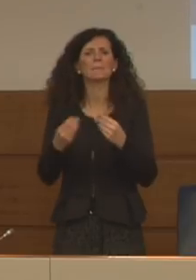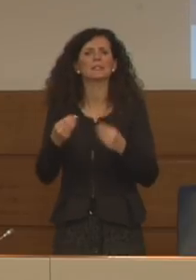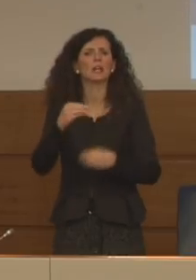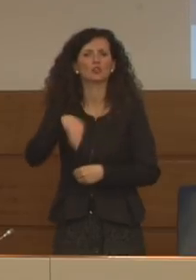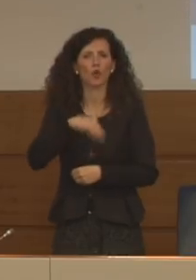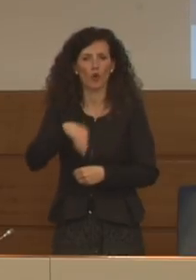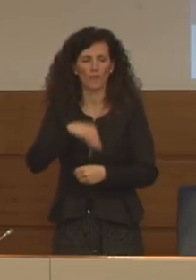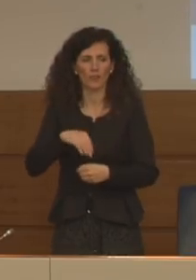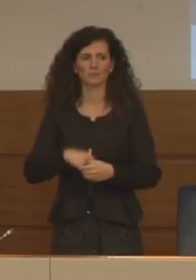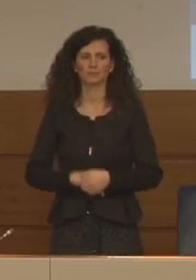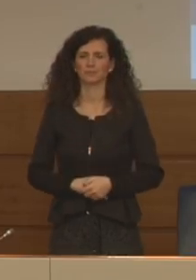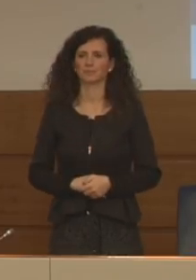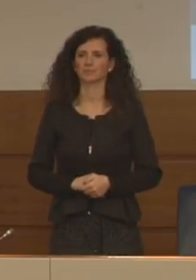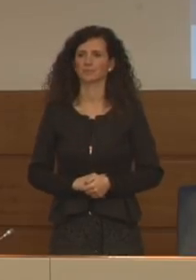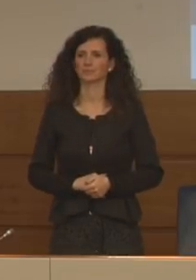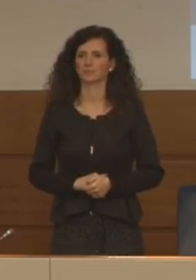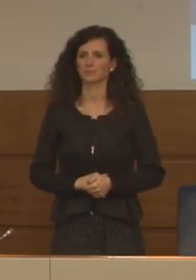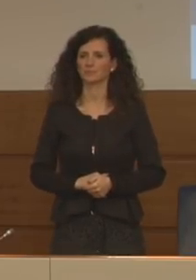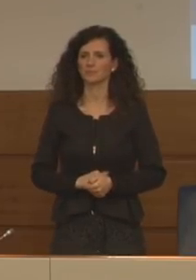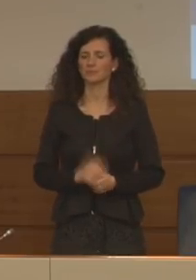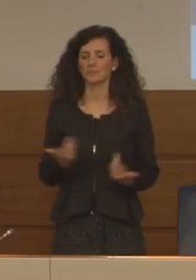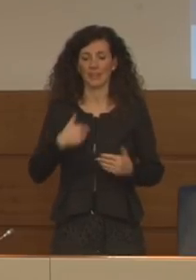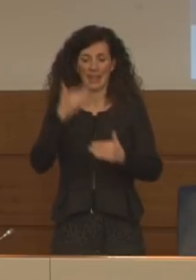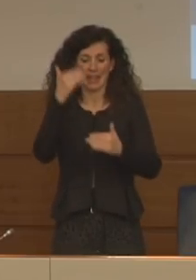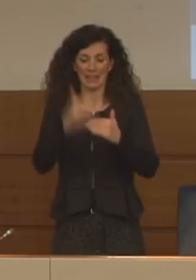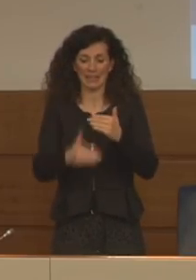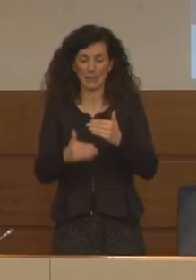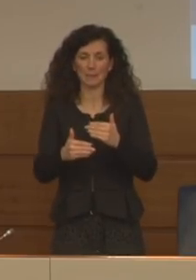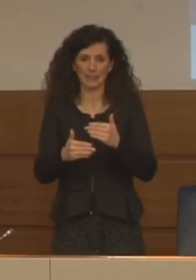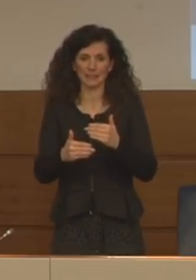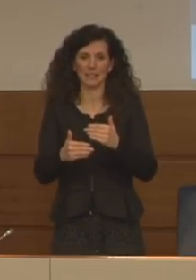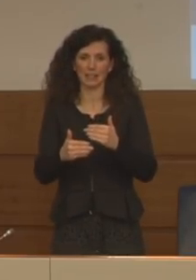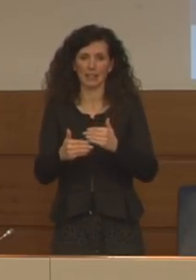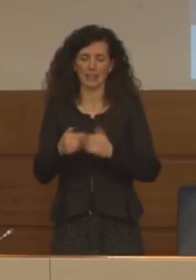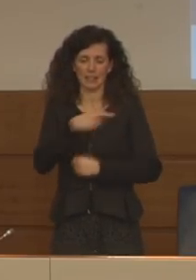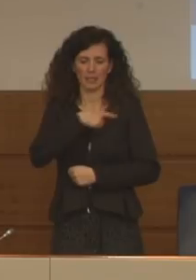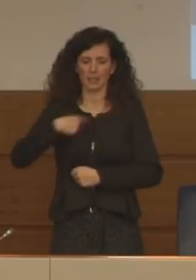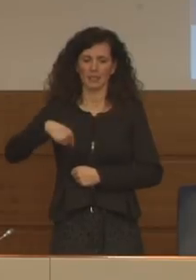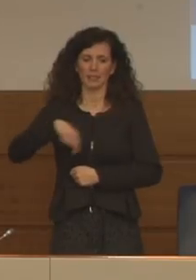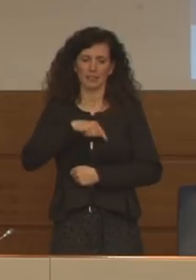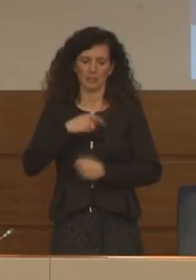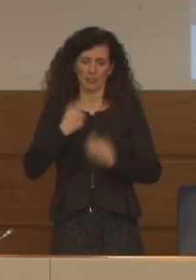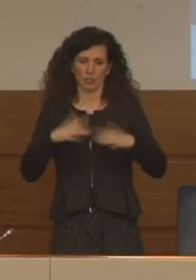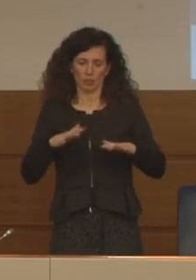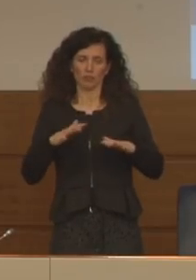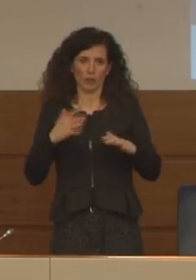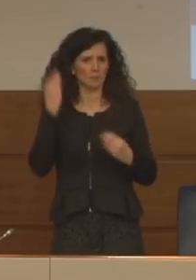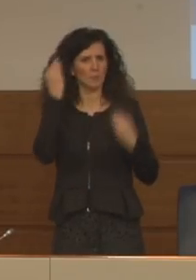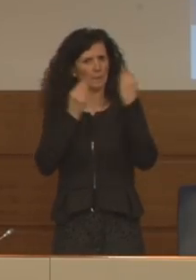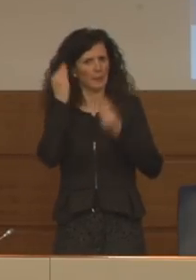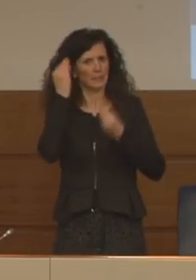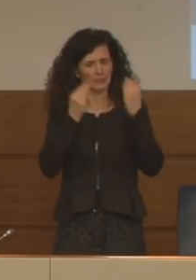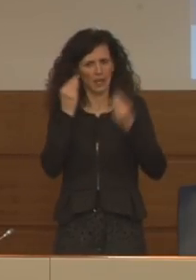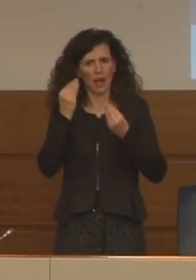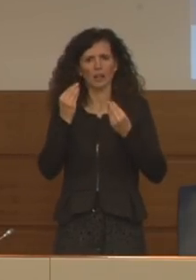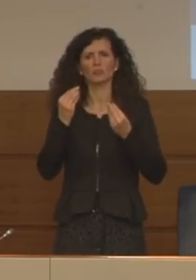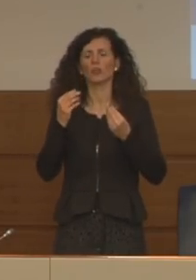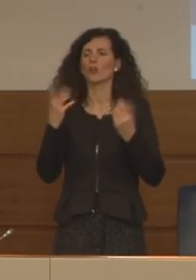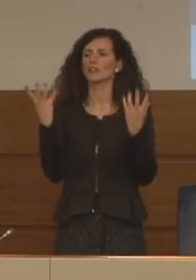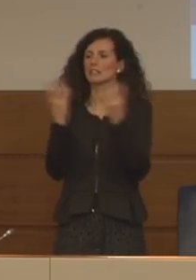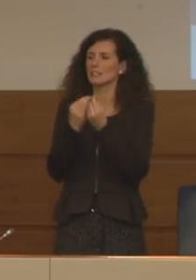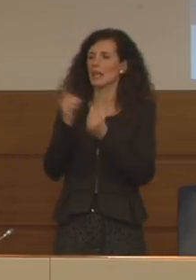allora il limite noi ce lo siamo posti e l'abbiamo analizzato d'accordo con il garante della